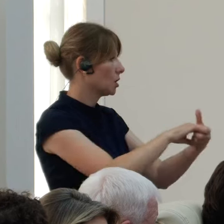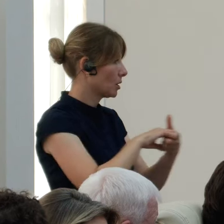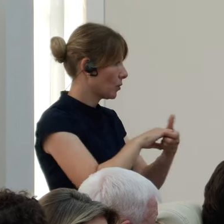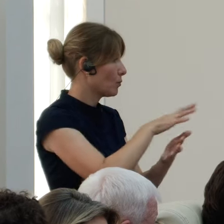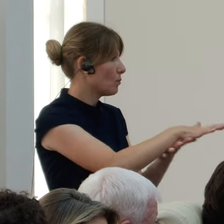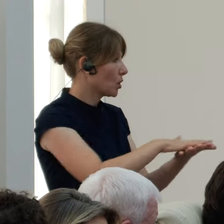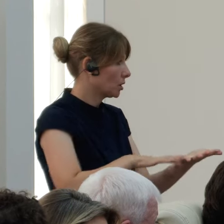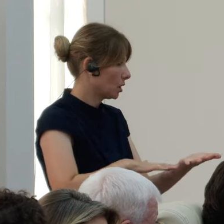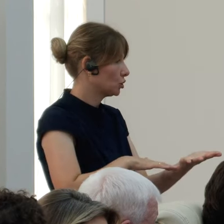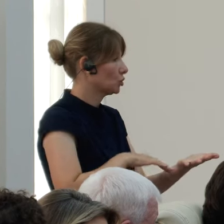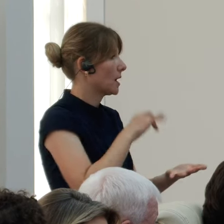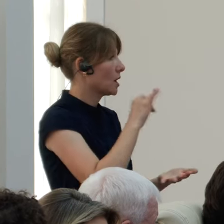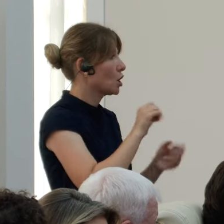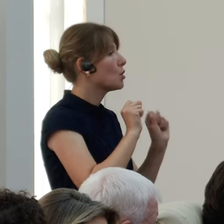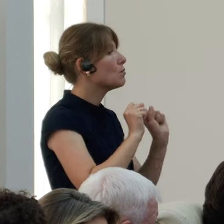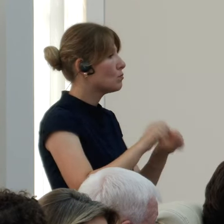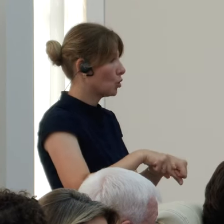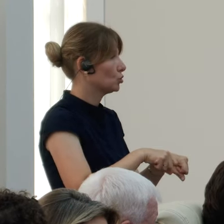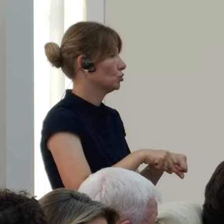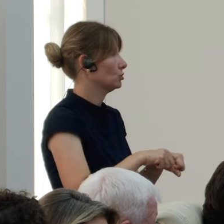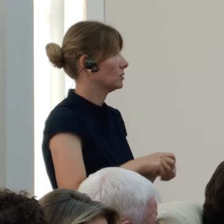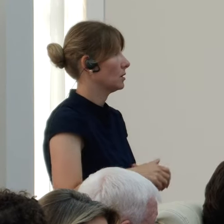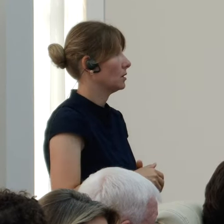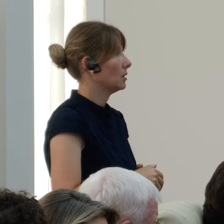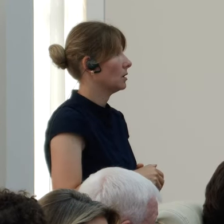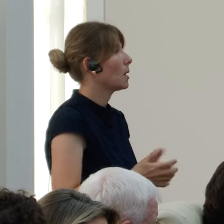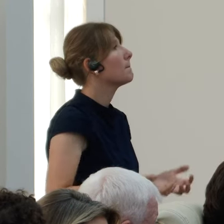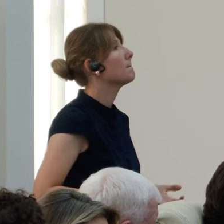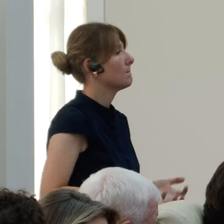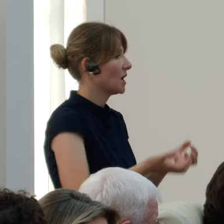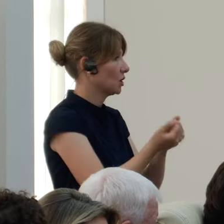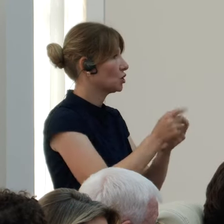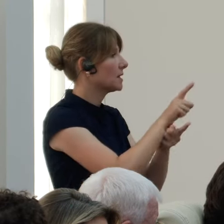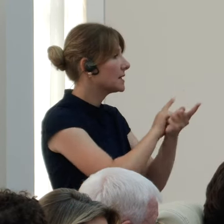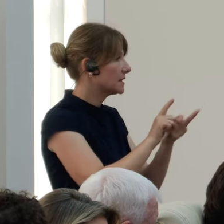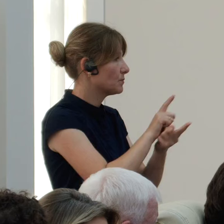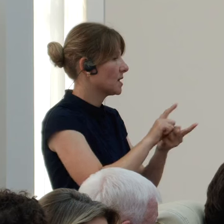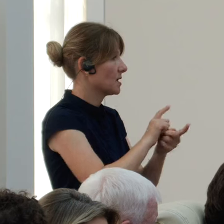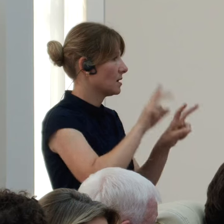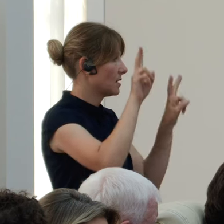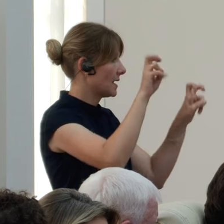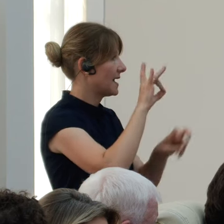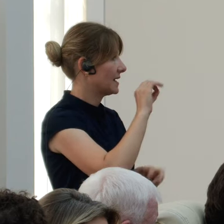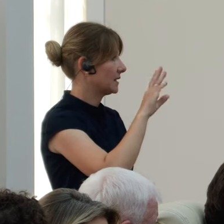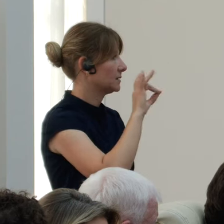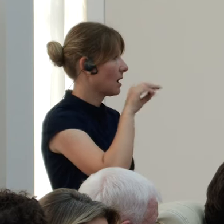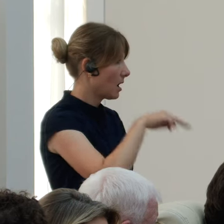cu partenerii și părțile interesate din Moldova pentru a sprijini reforma Restart